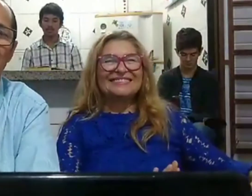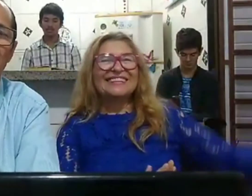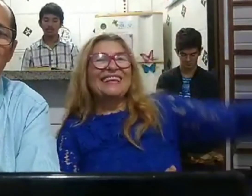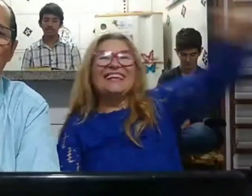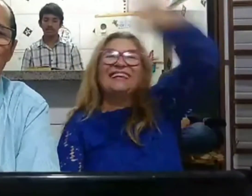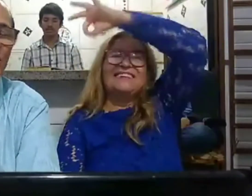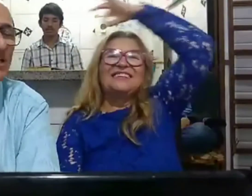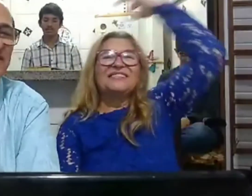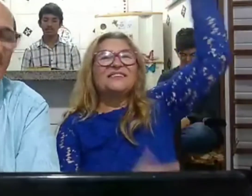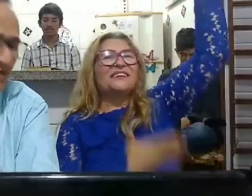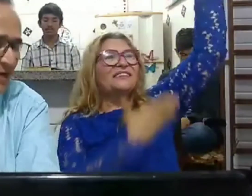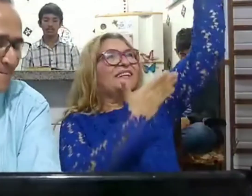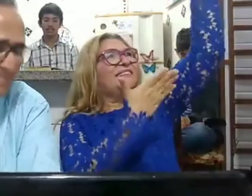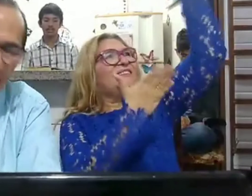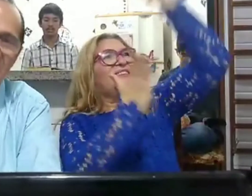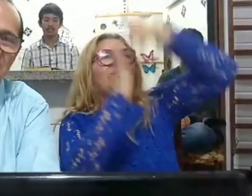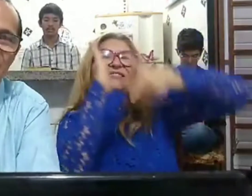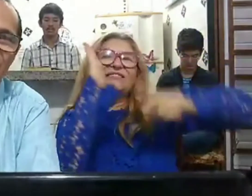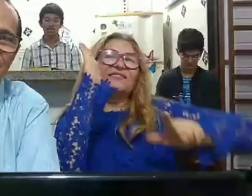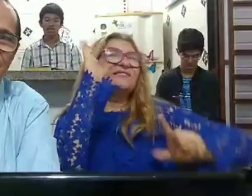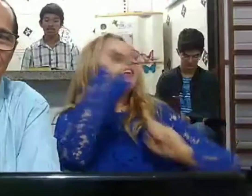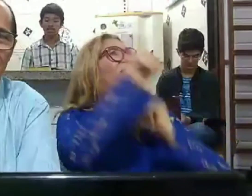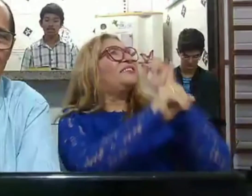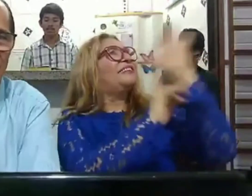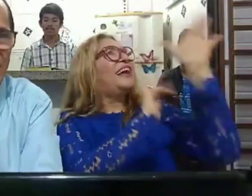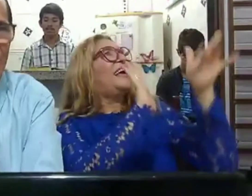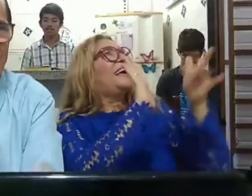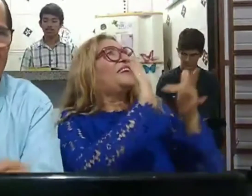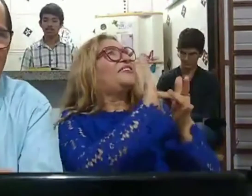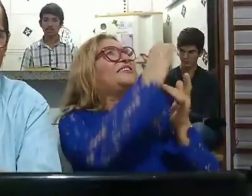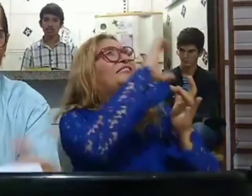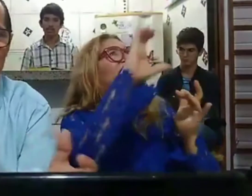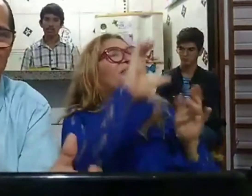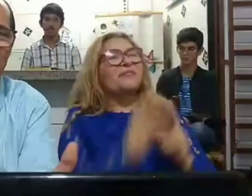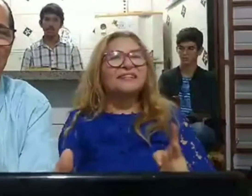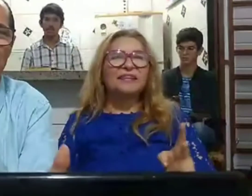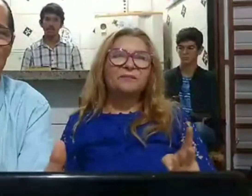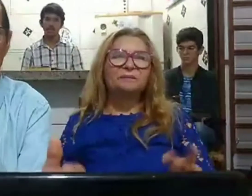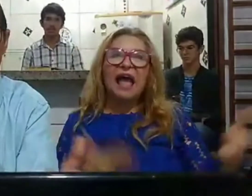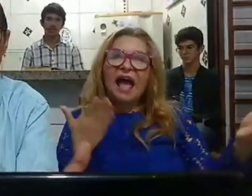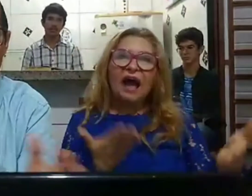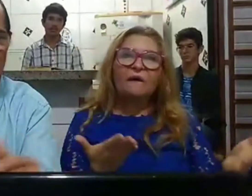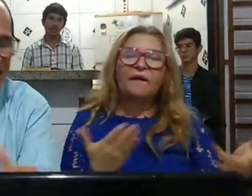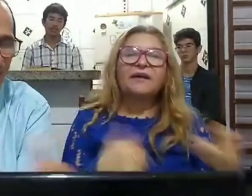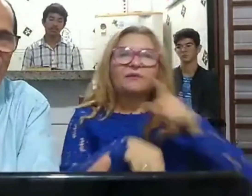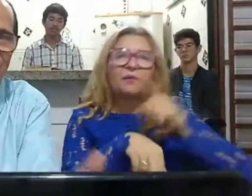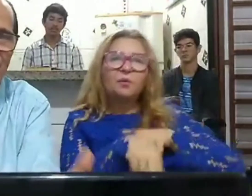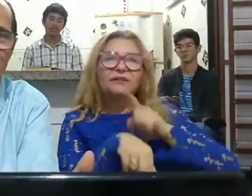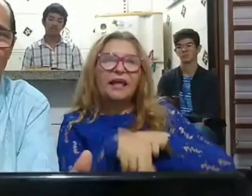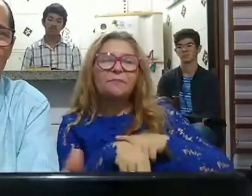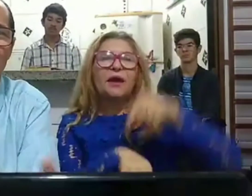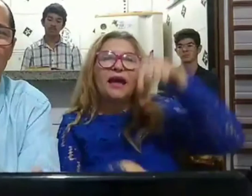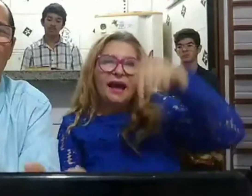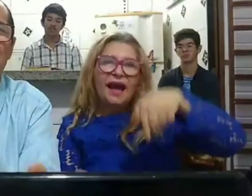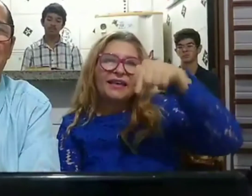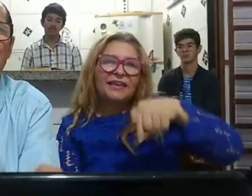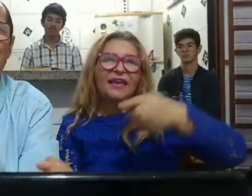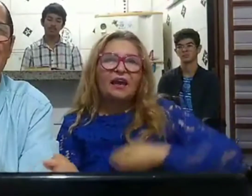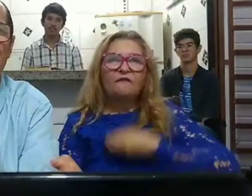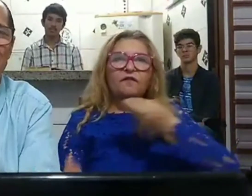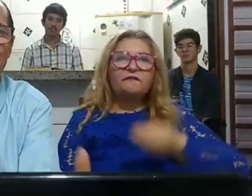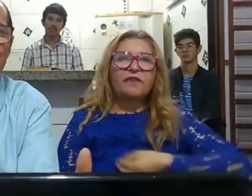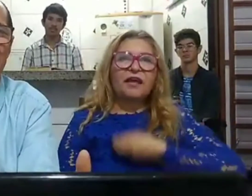Cristo. E tudo isso para sempre. Nós estamos ainda numa situação temporária aqui, estamos neste mundo, mas